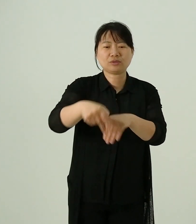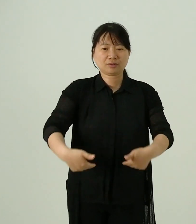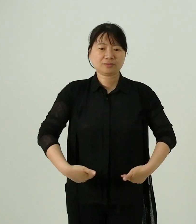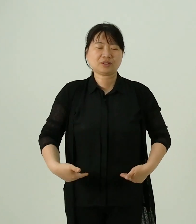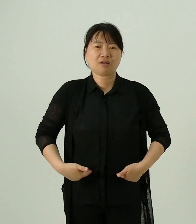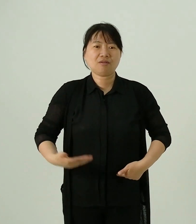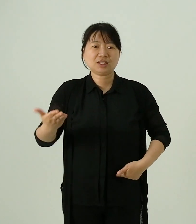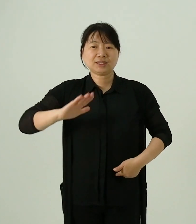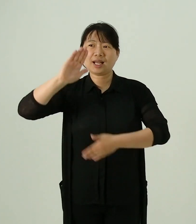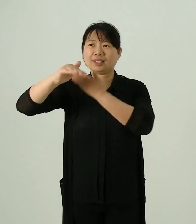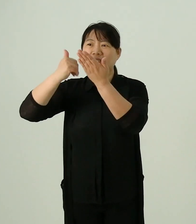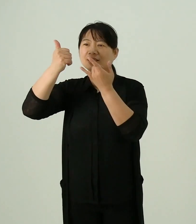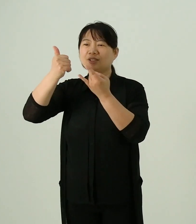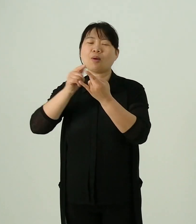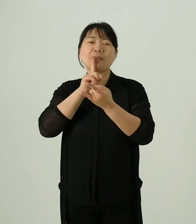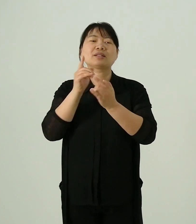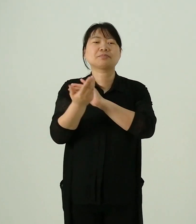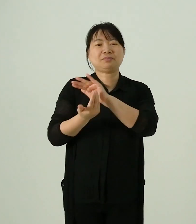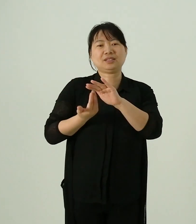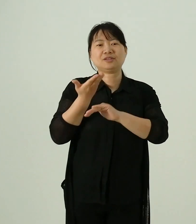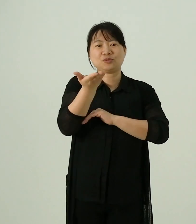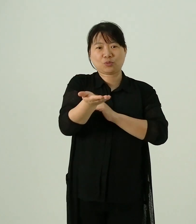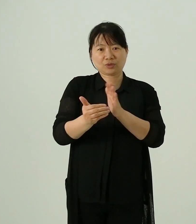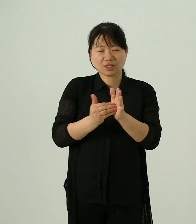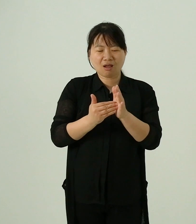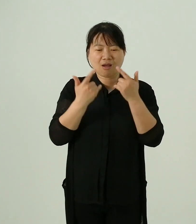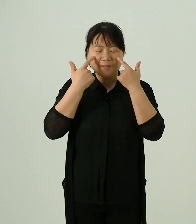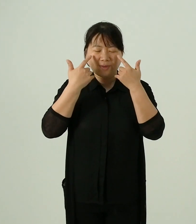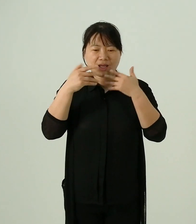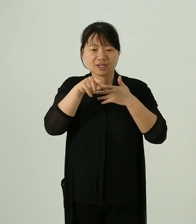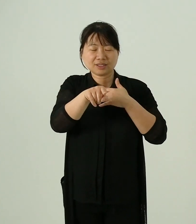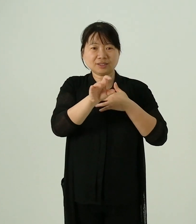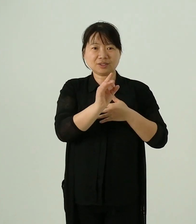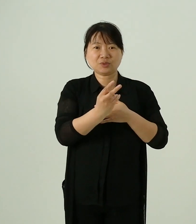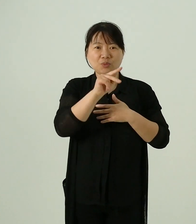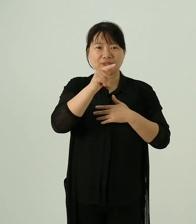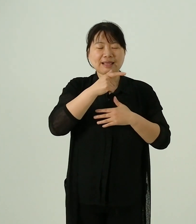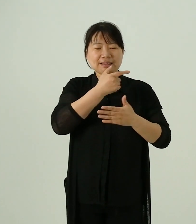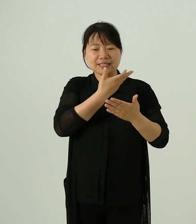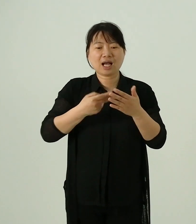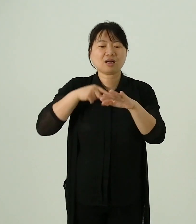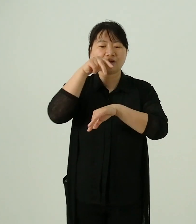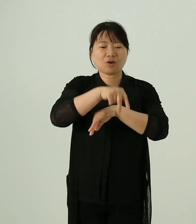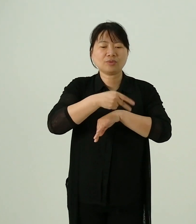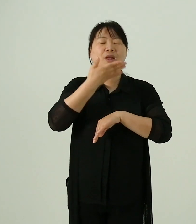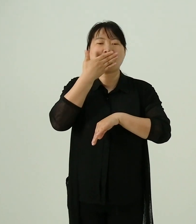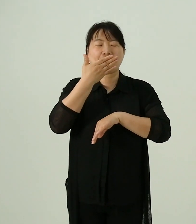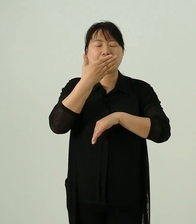하나님이 말씀을 미리 하셨어요. 반드시 그 요단을 너희는 건너게 될 것이다.